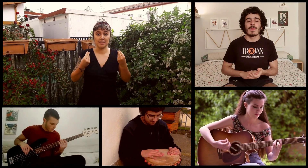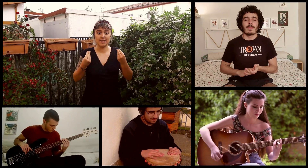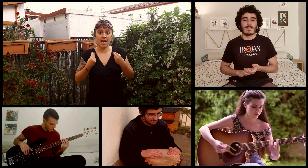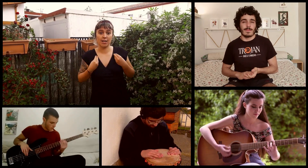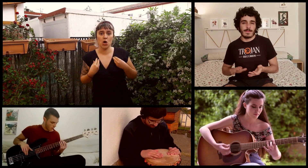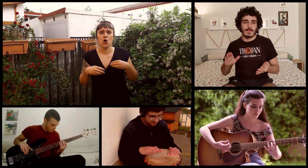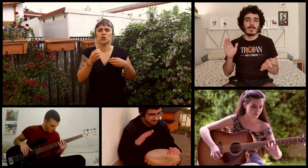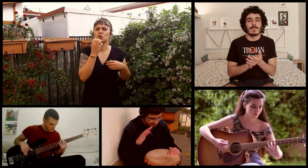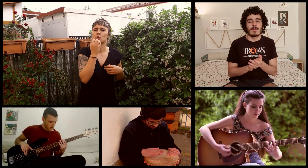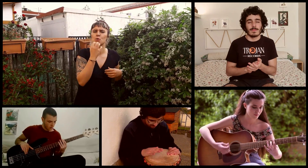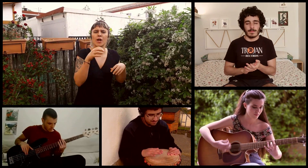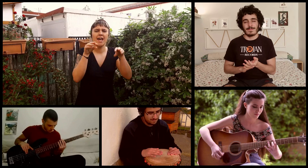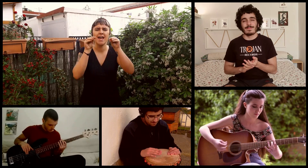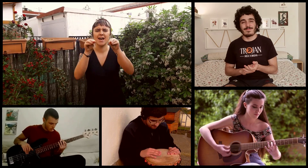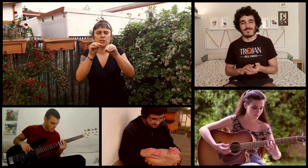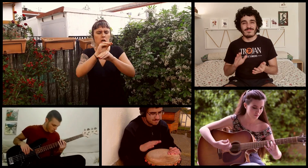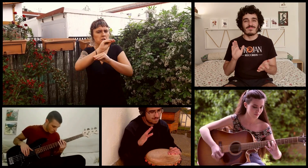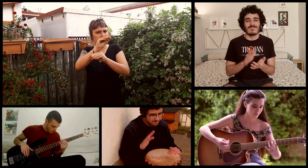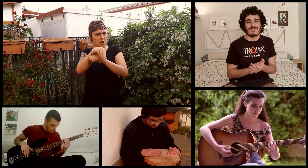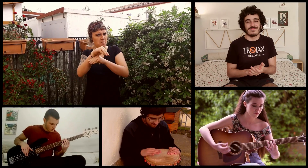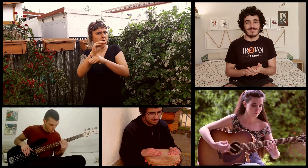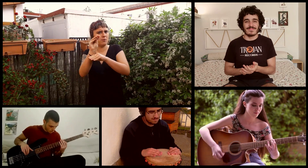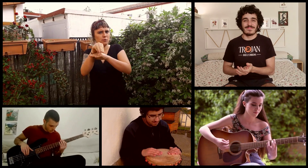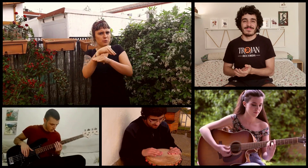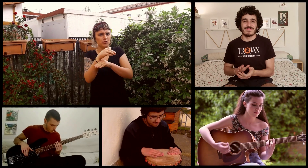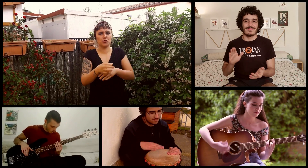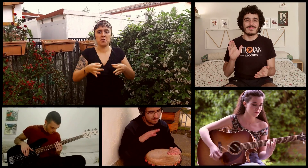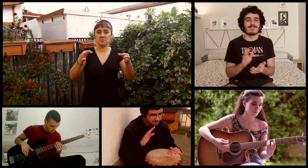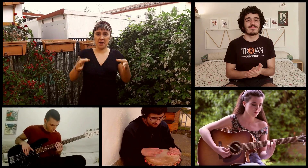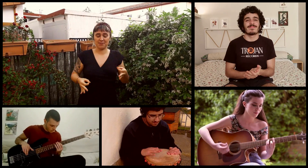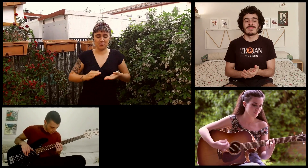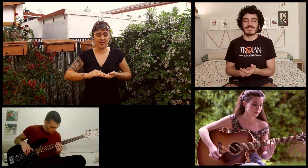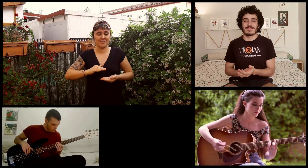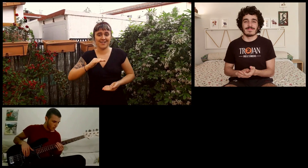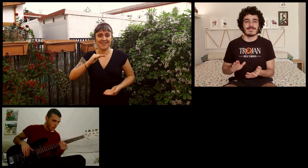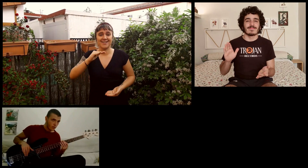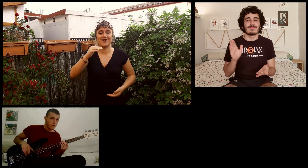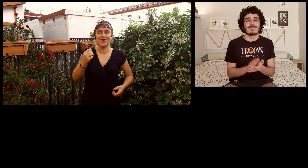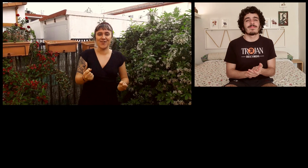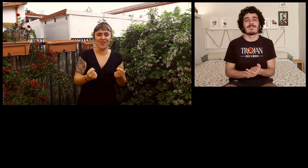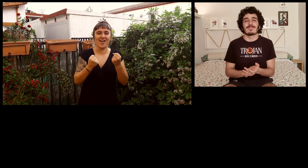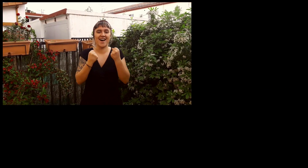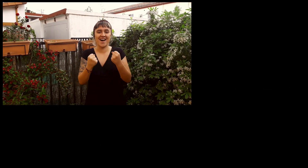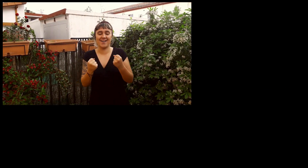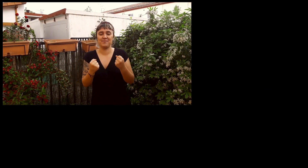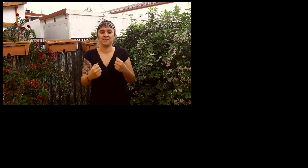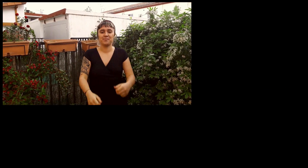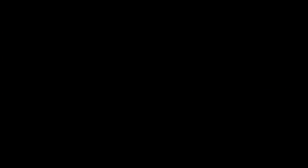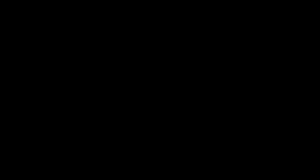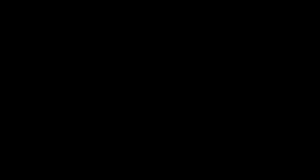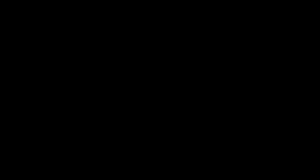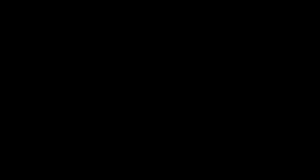noizbait bizitzan. Zurea zaintzen baduzu indartsua ziko da,